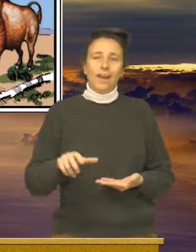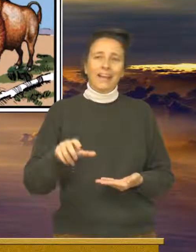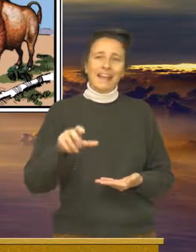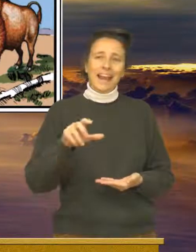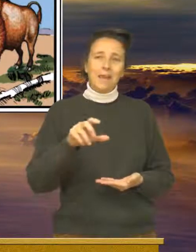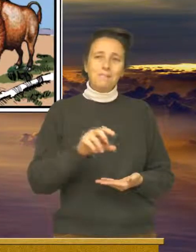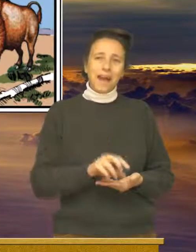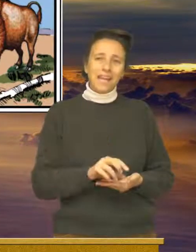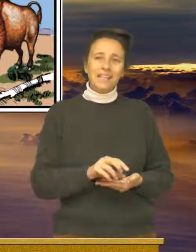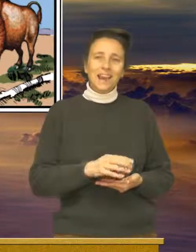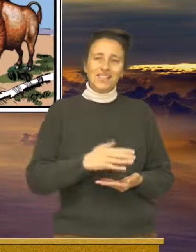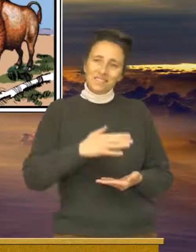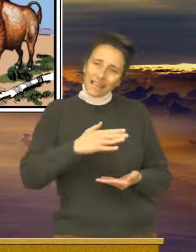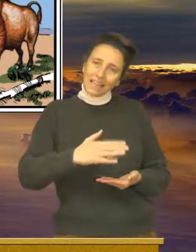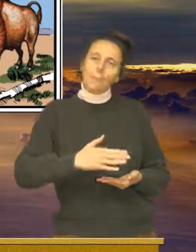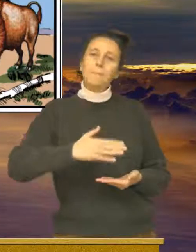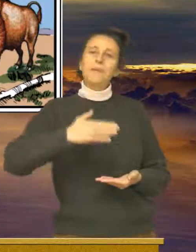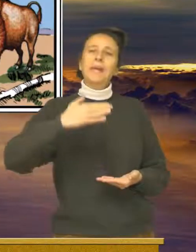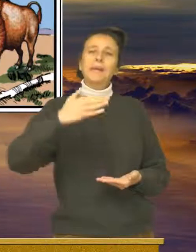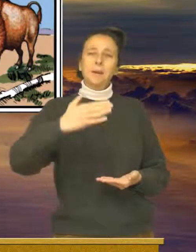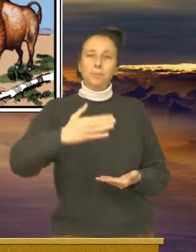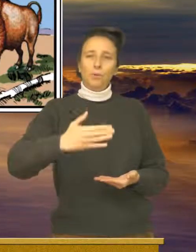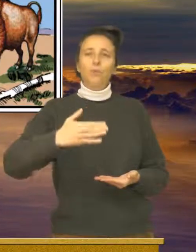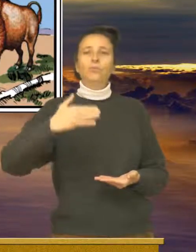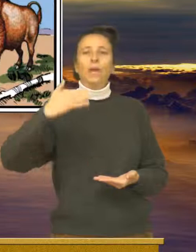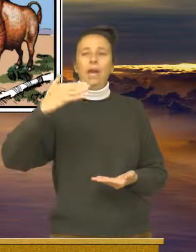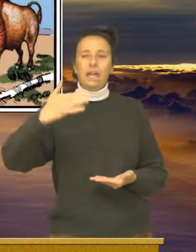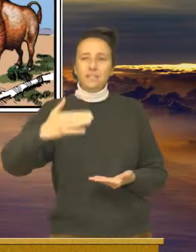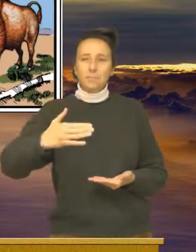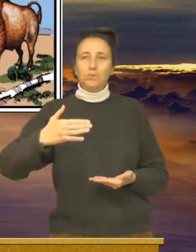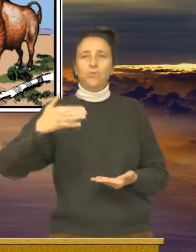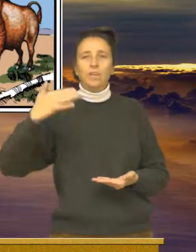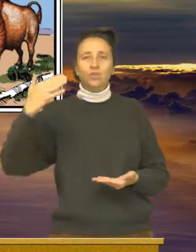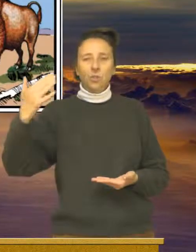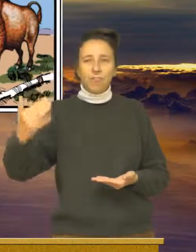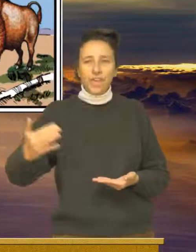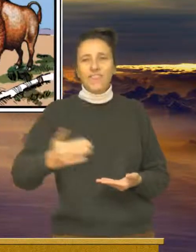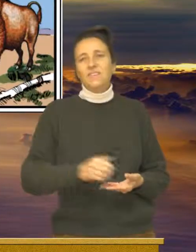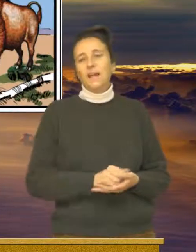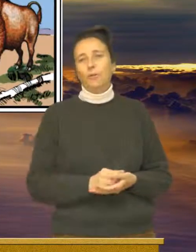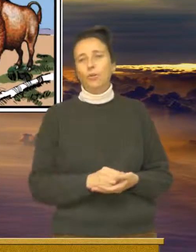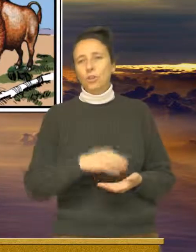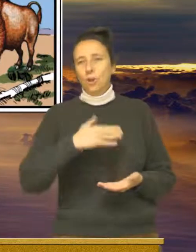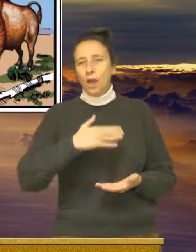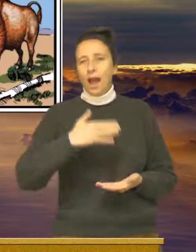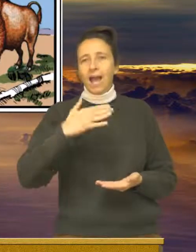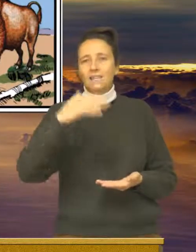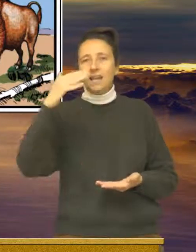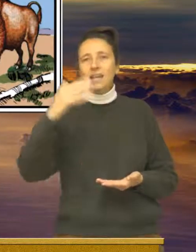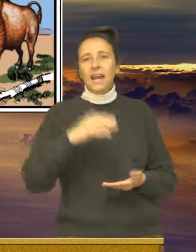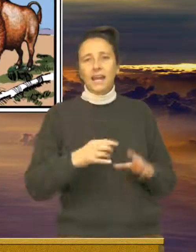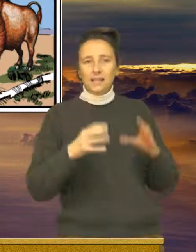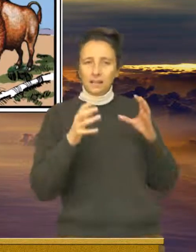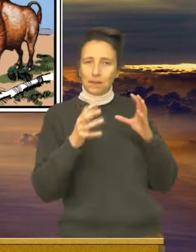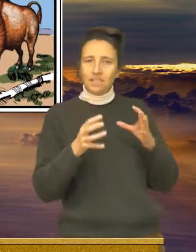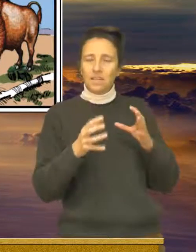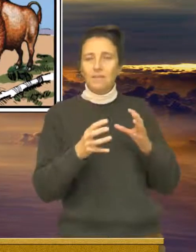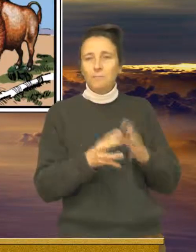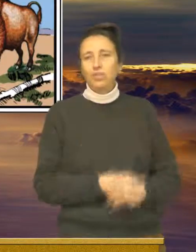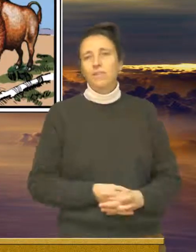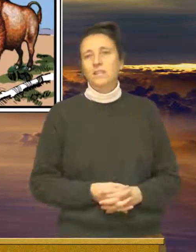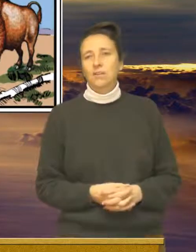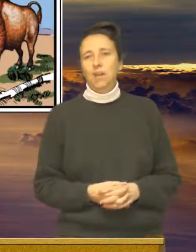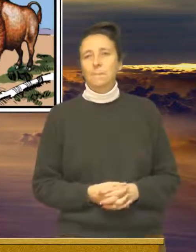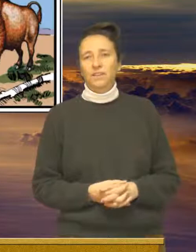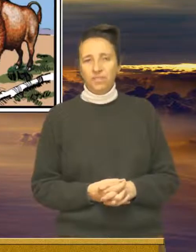acción, que la imagen de la bestia también reproduce ese proceso de desarrollo hasta llegar al clímax